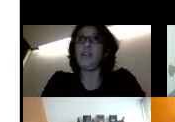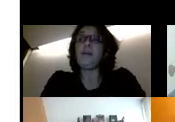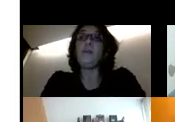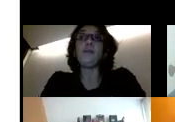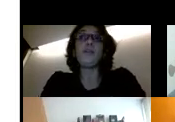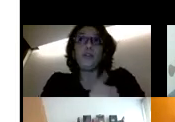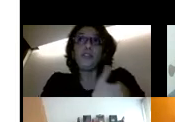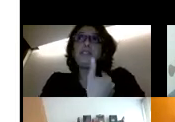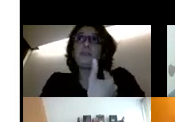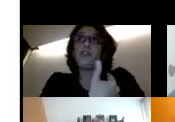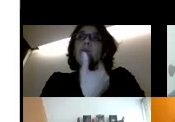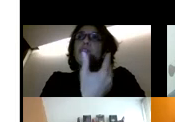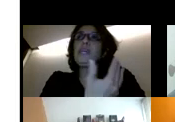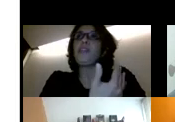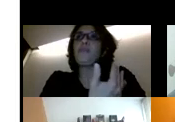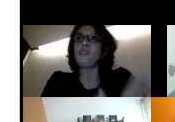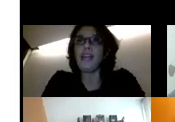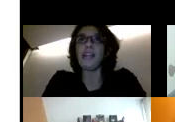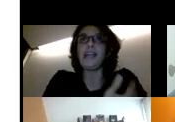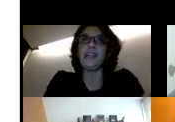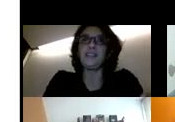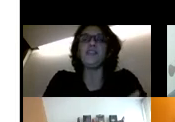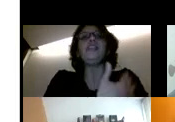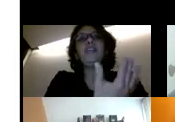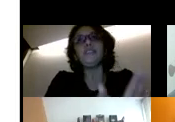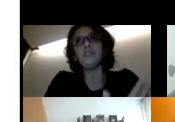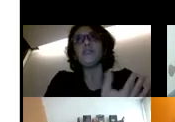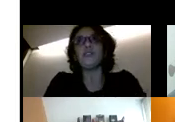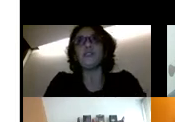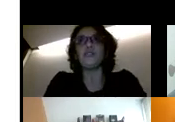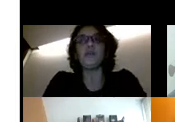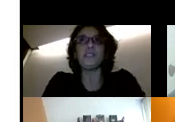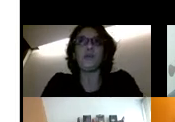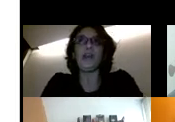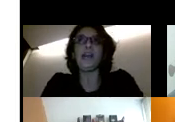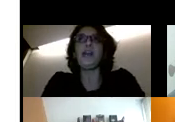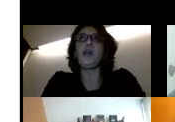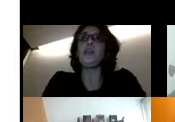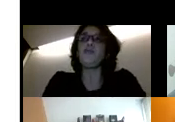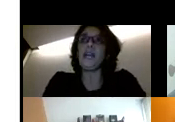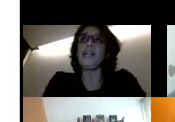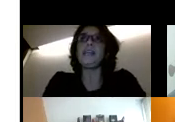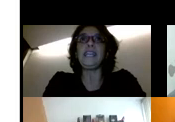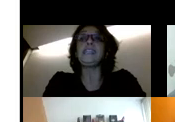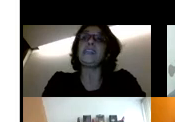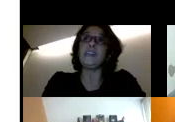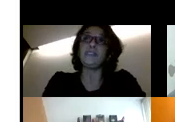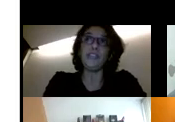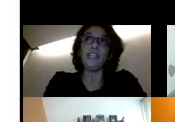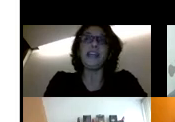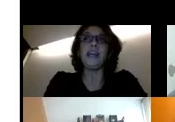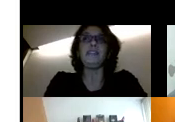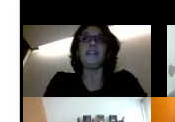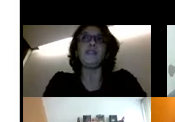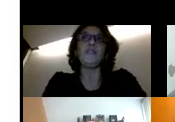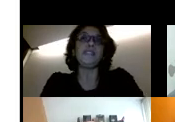ambos. Pero ¿dónde podríamos demostrar la relación? Y es donde nosotros empezamos a poder buscar estas